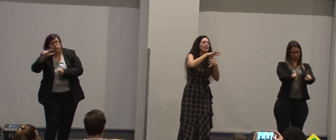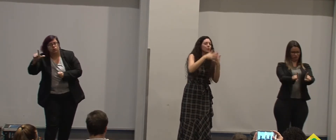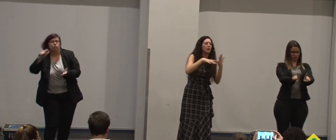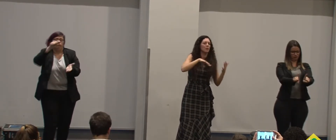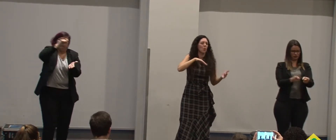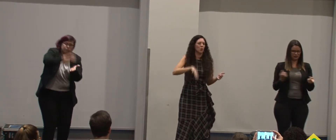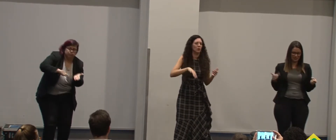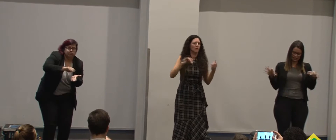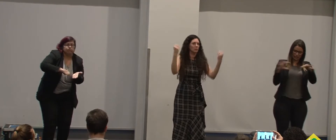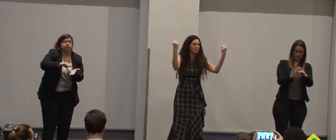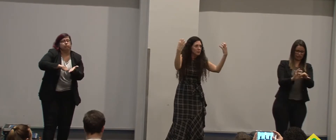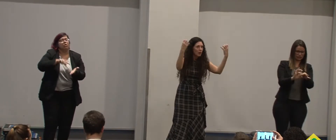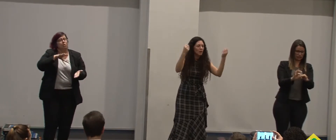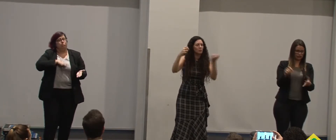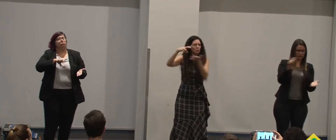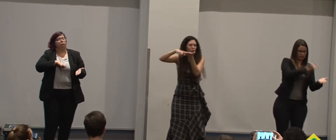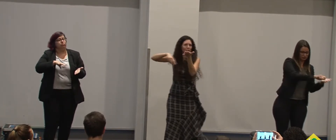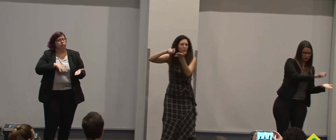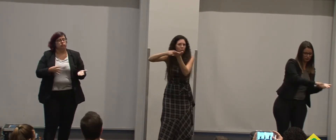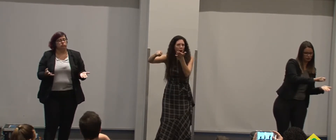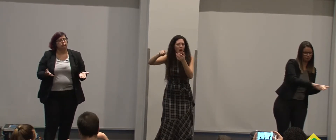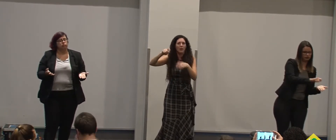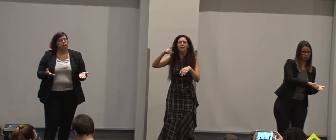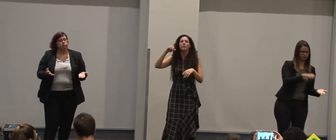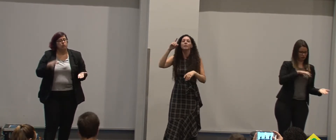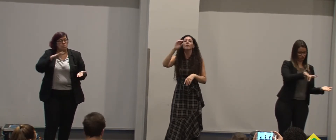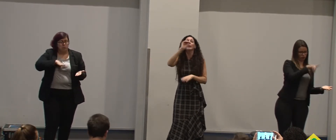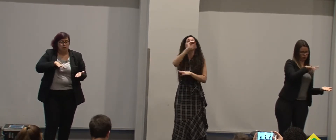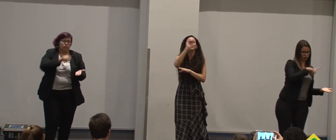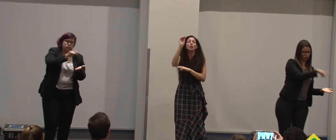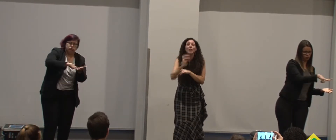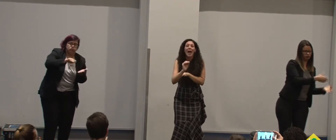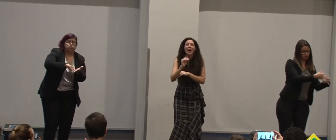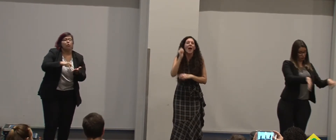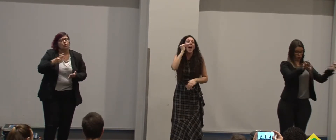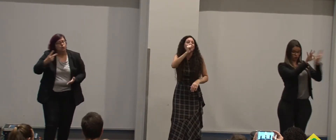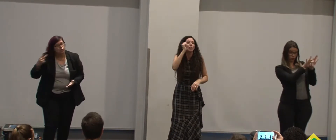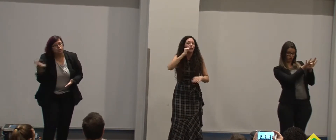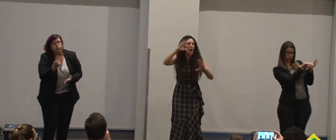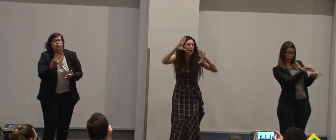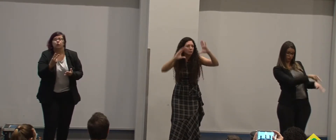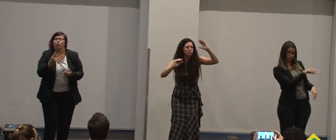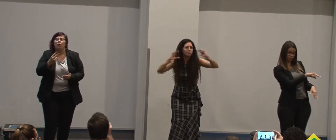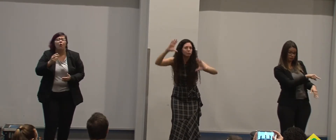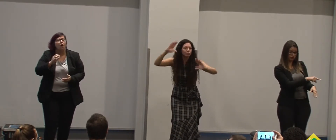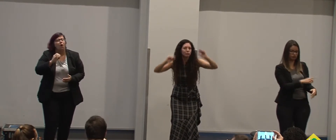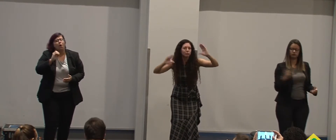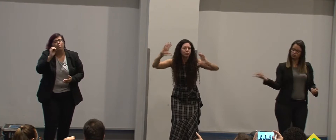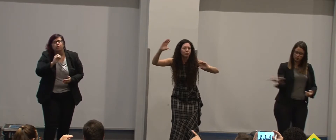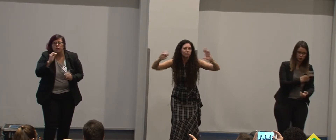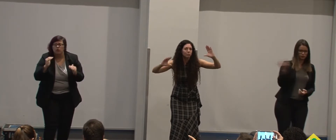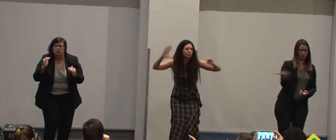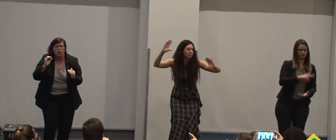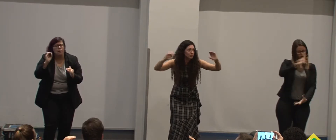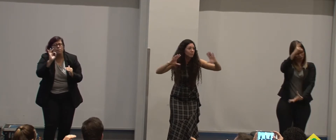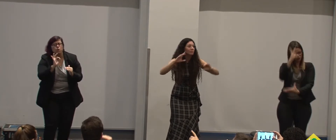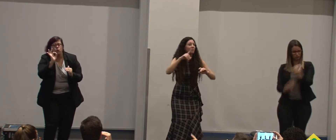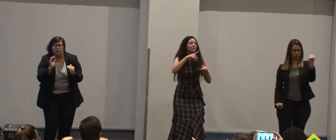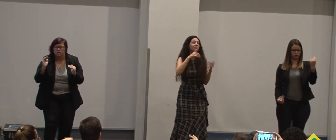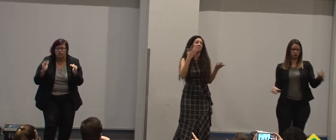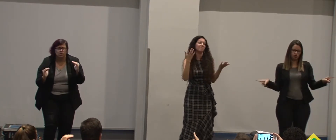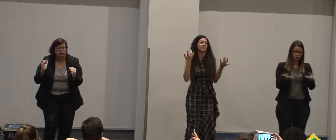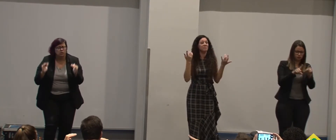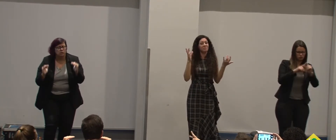mesmo registro de língua de sinais, desconsiderando as outras? Então, a gente precisa ter um balanço, um equilíbrio. Então, esse equilíbrio está